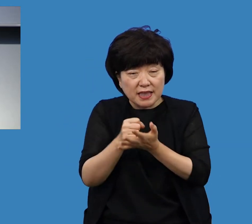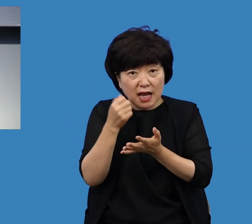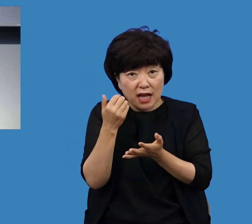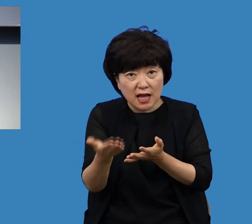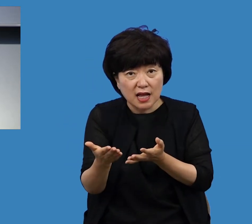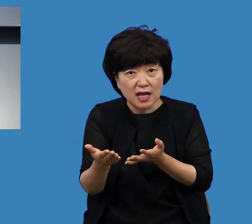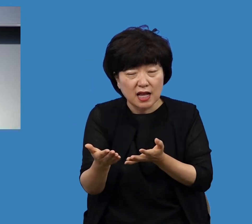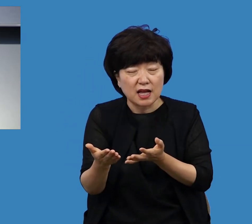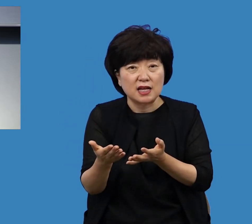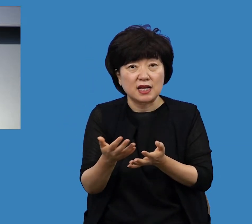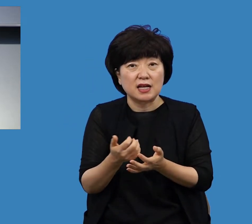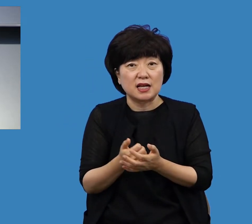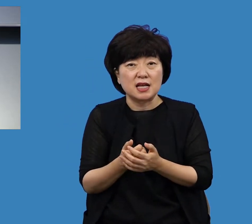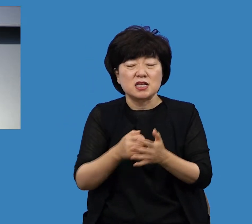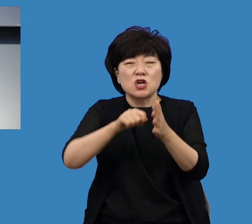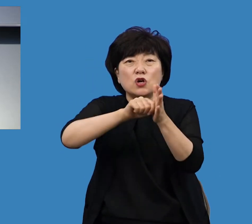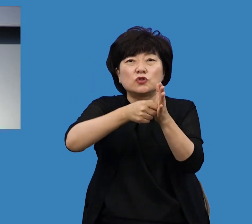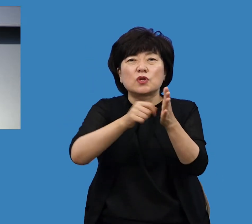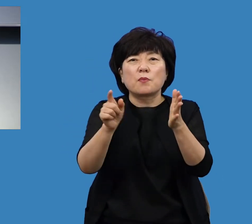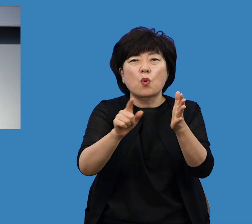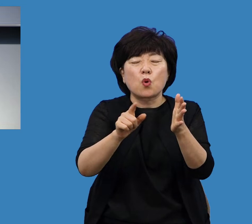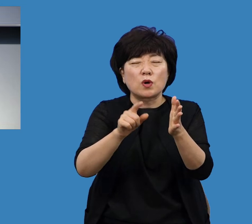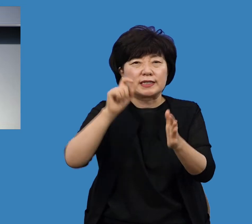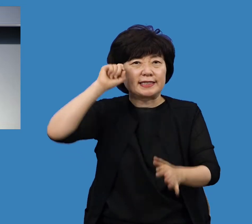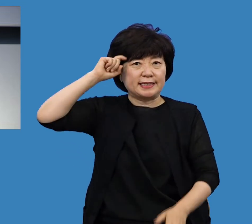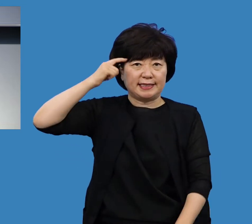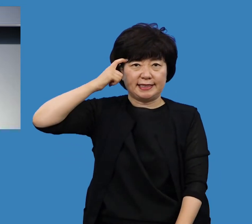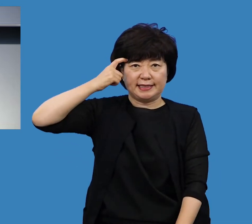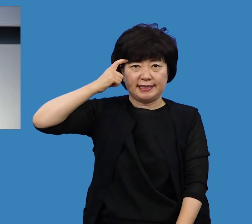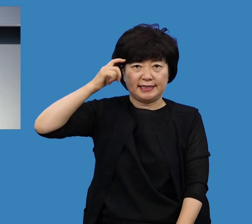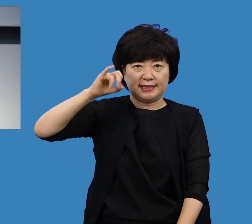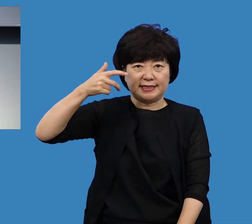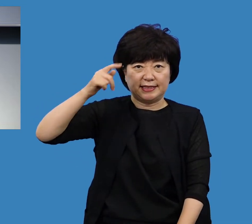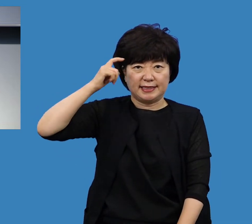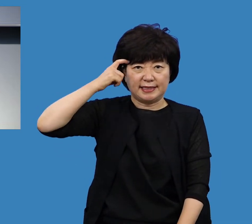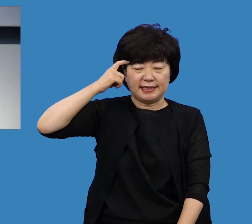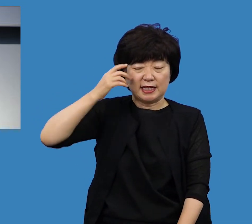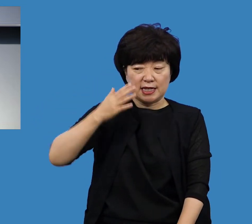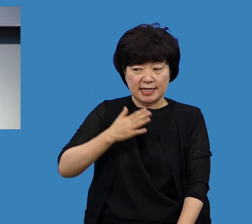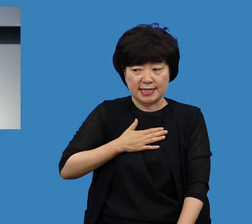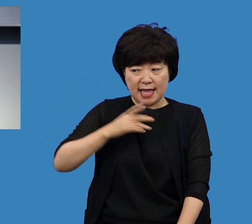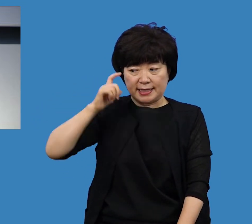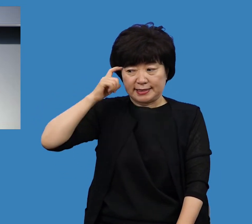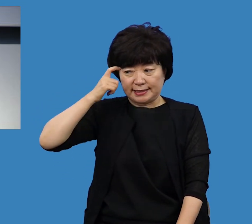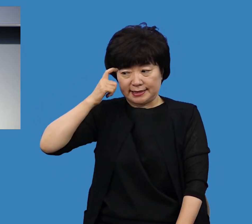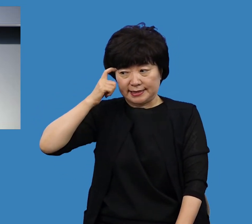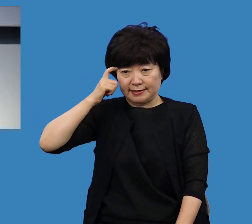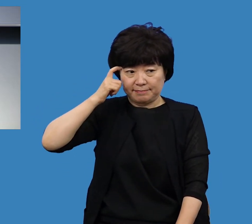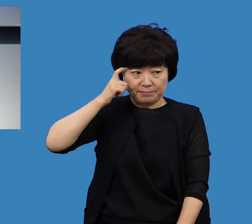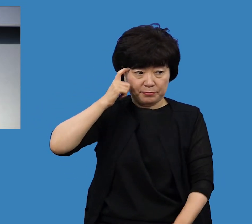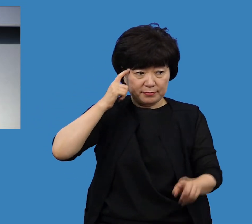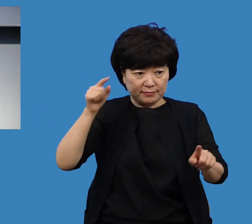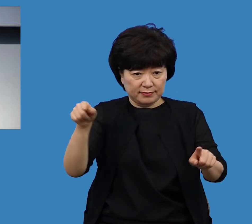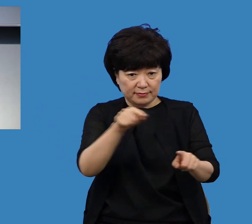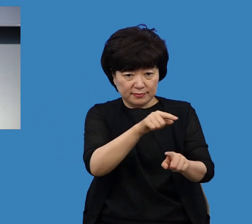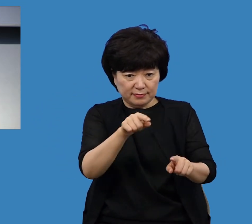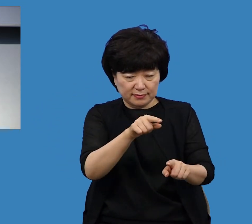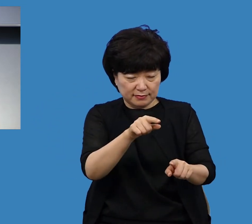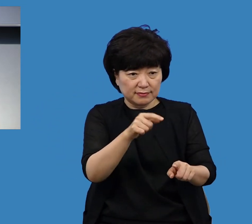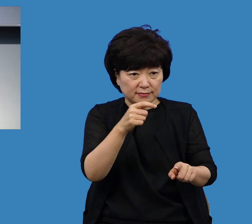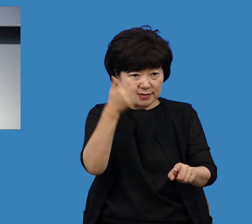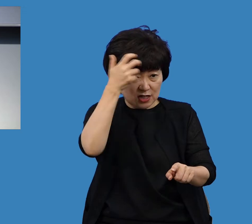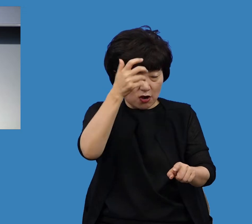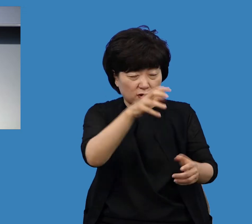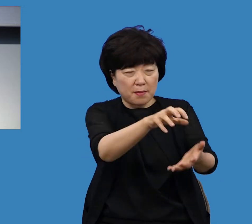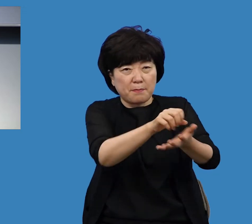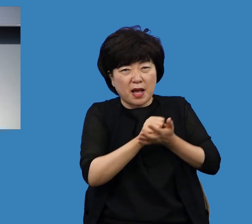되느냐? 그 열쇠가 뭐냐면 의지라는 거예요. 의지. 우리의 의지를 사용해서 영을 받게 된다는 거예요. 다음 주에도